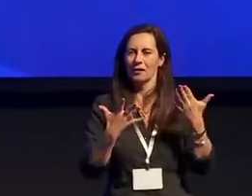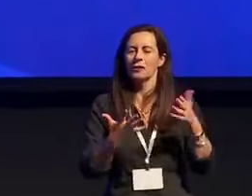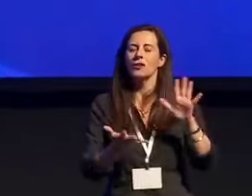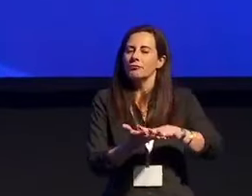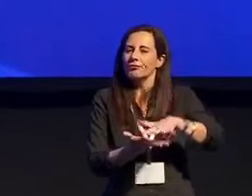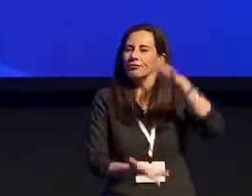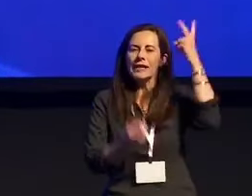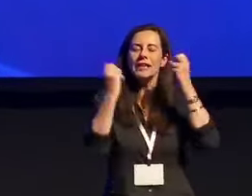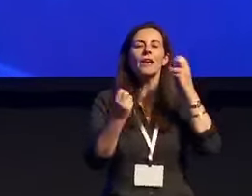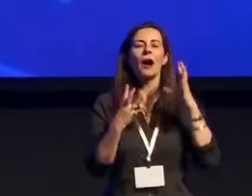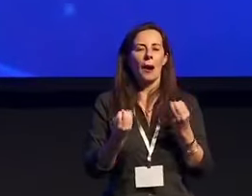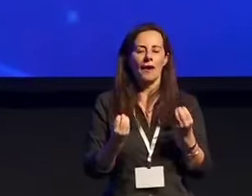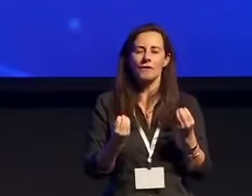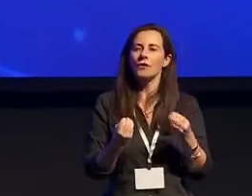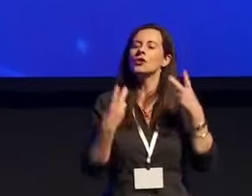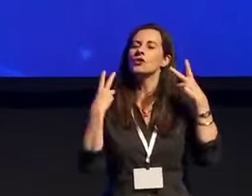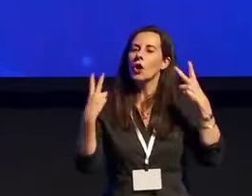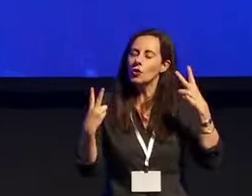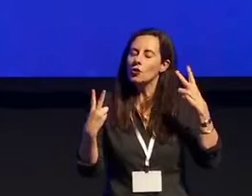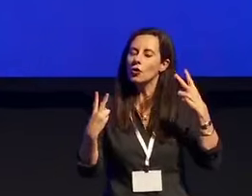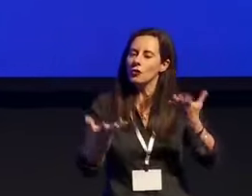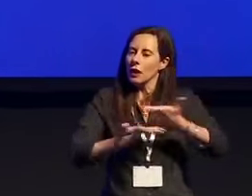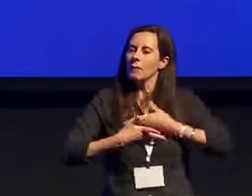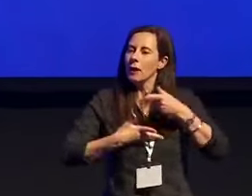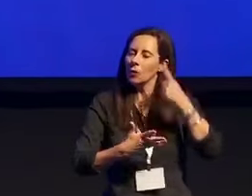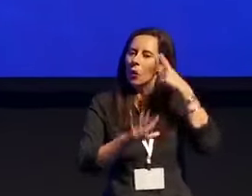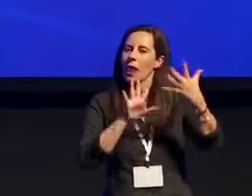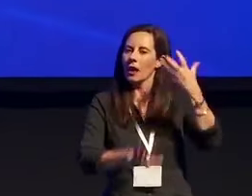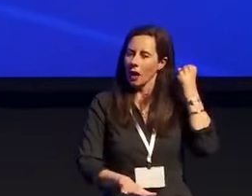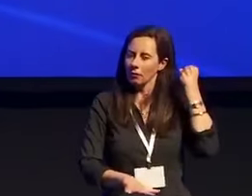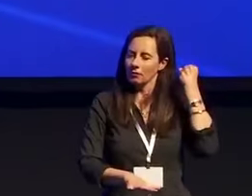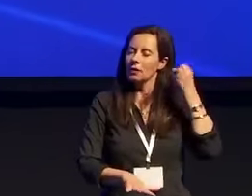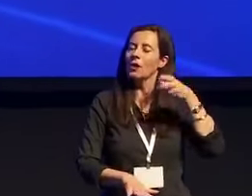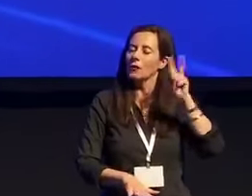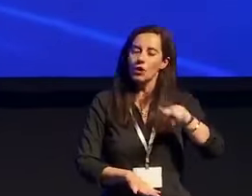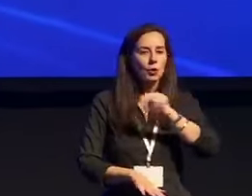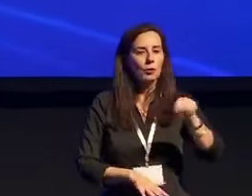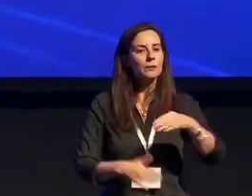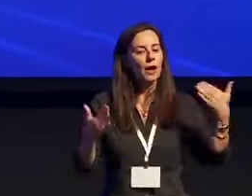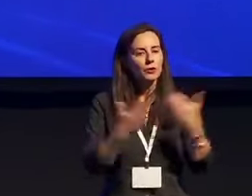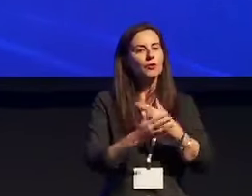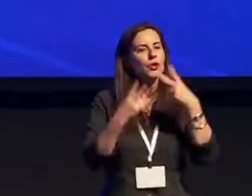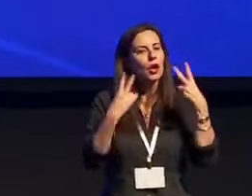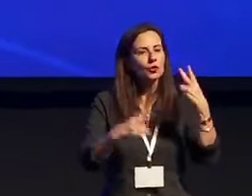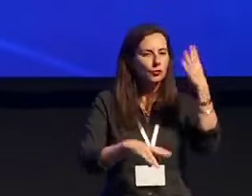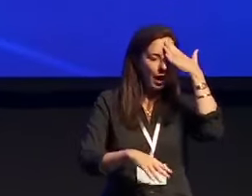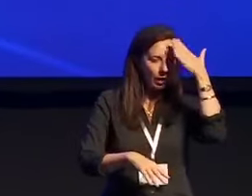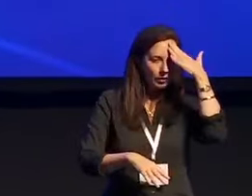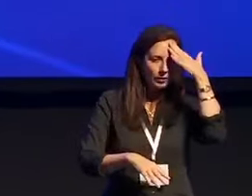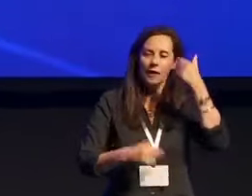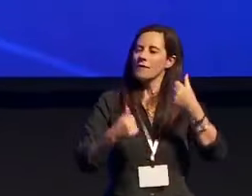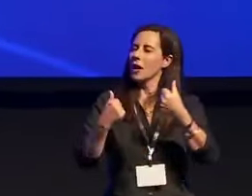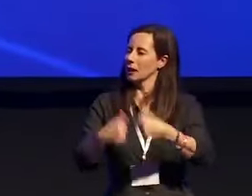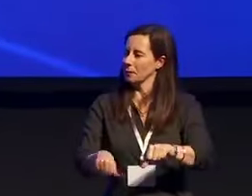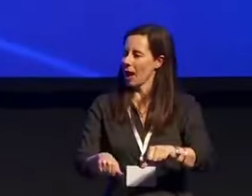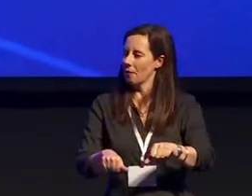נצבר ידע וניסיון רב שחשוב שנפיק ממנו לקחים, וישנם נושאים חדשים שחשוב להכיר